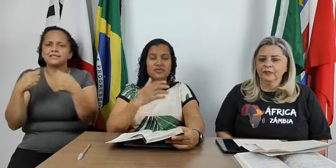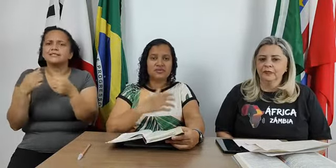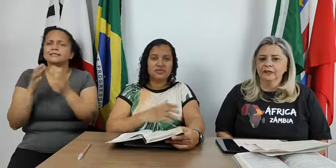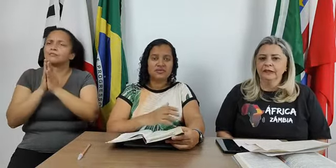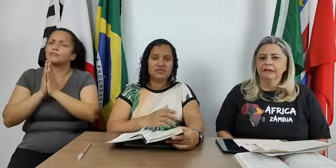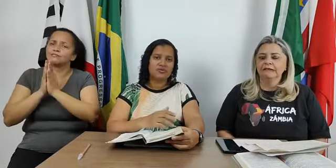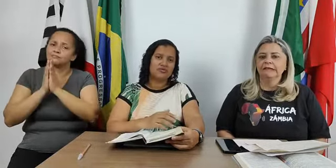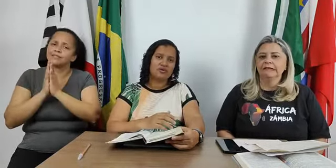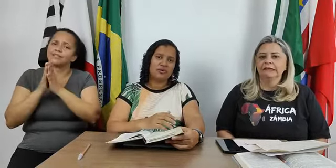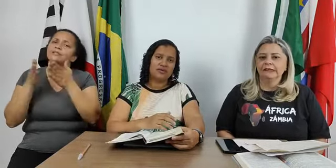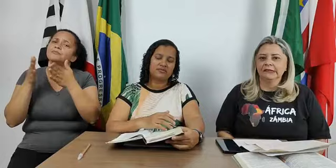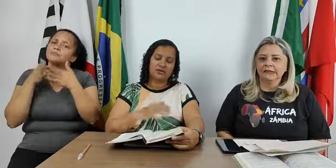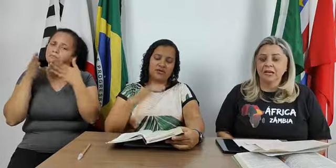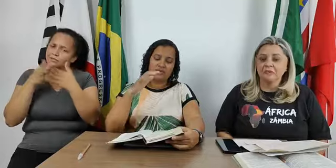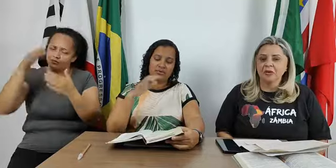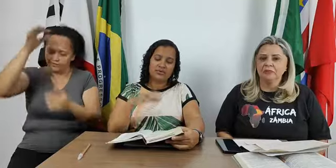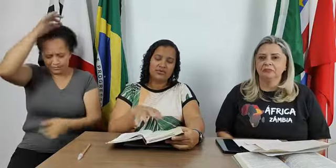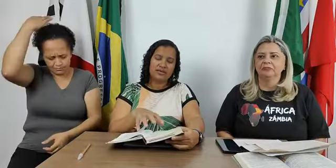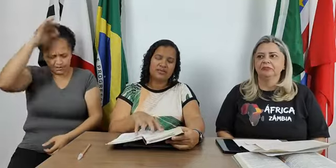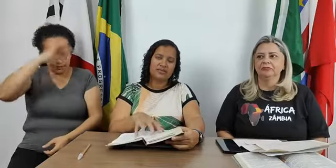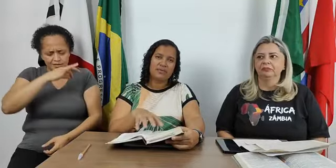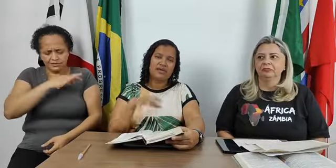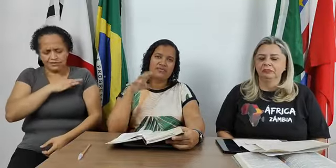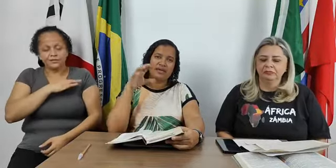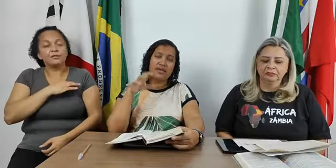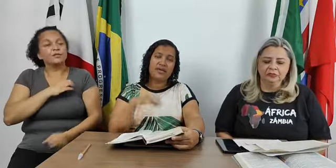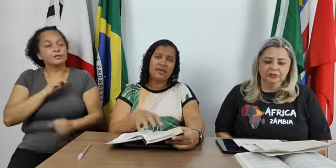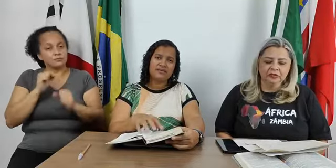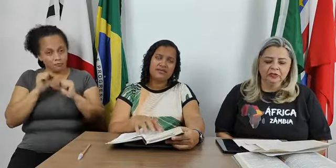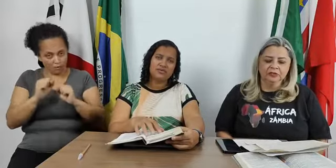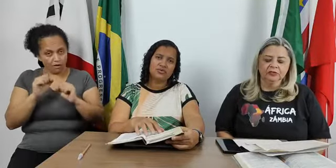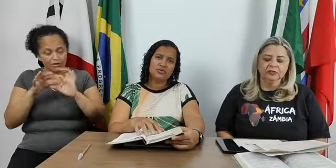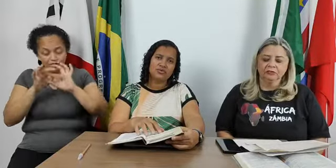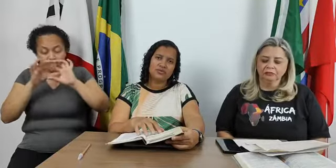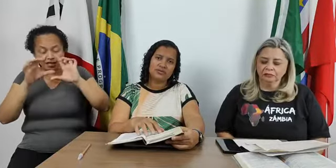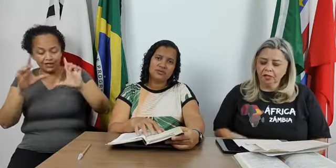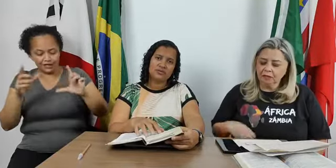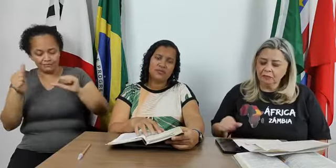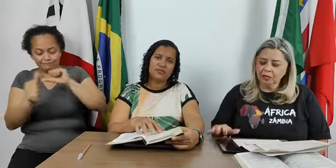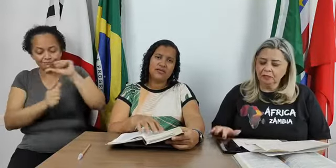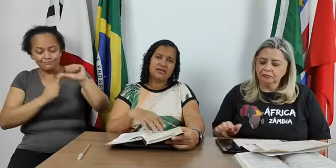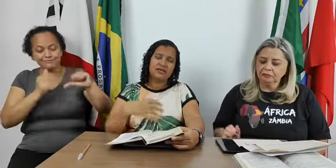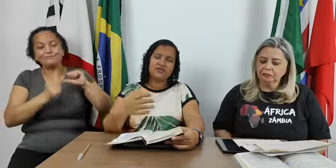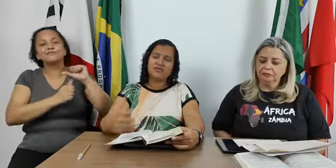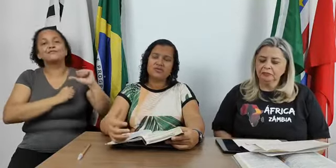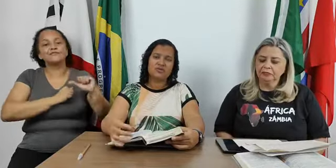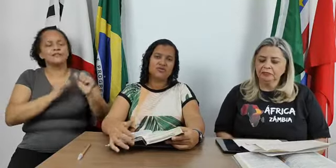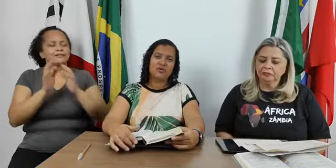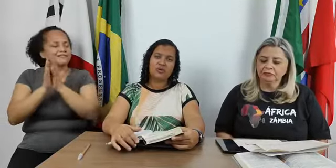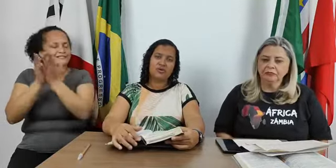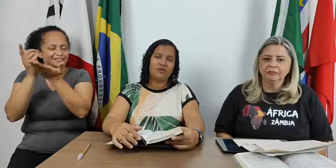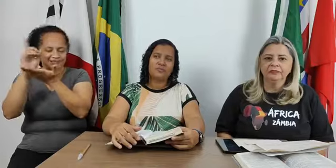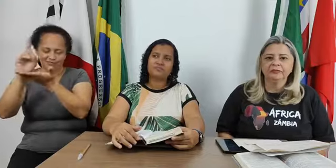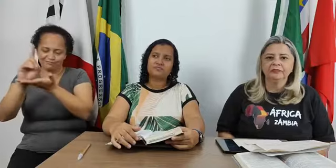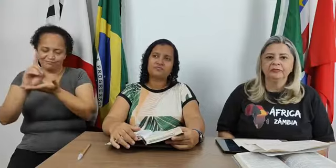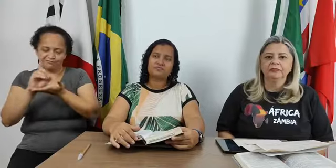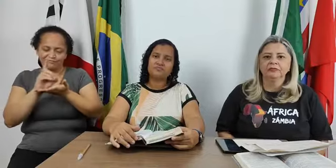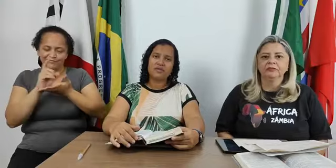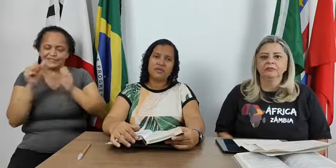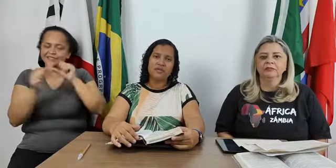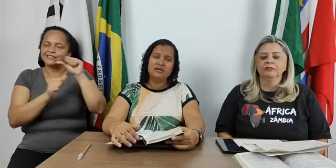permitindo que sejamos transformados, permitindo que essa palavra entre no nosso coração, que não seja